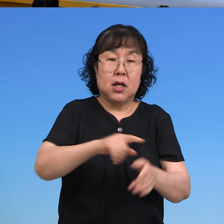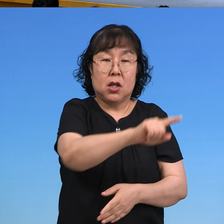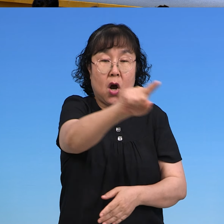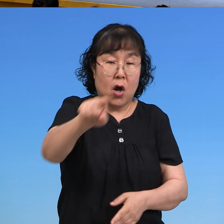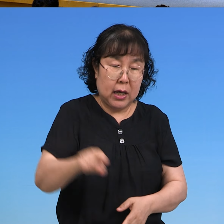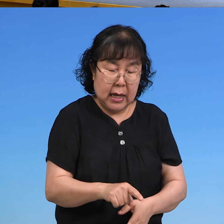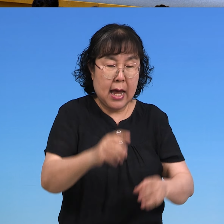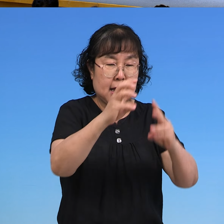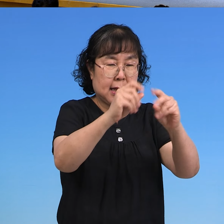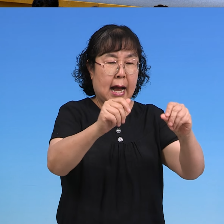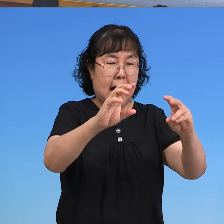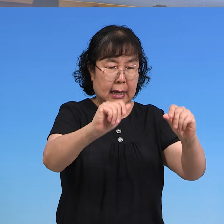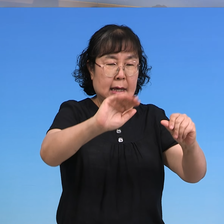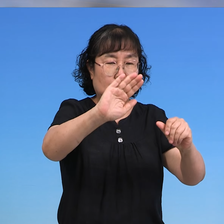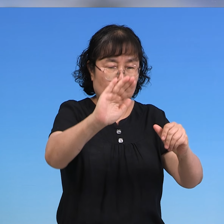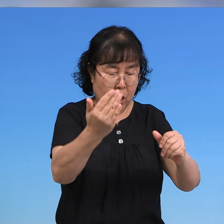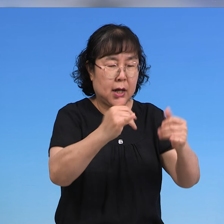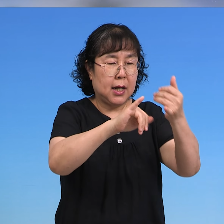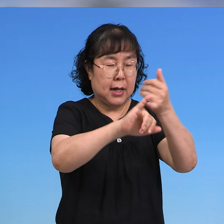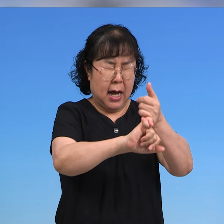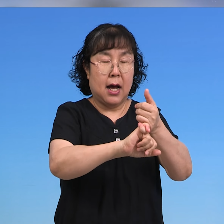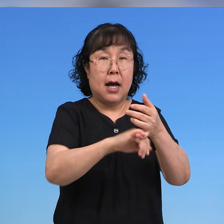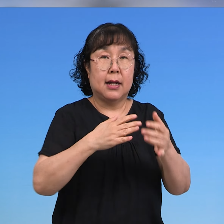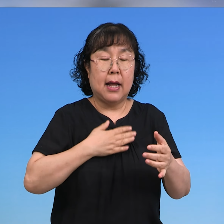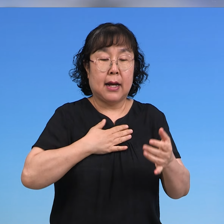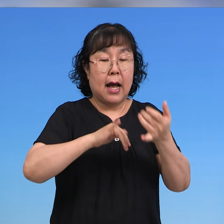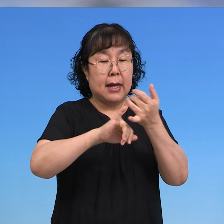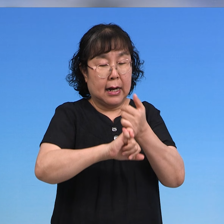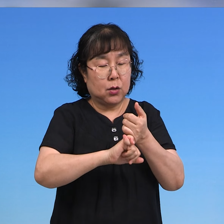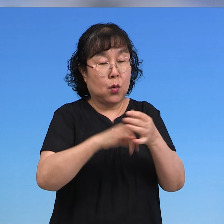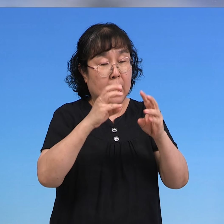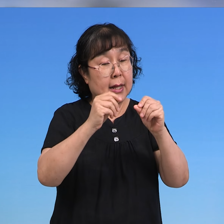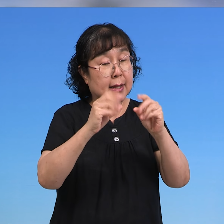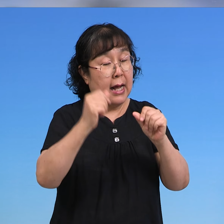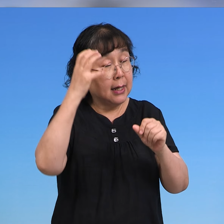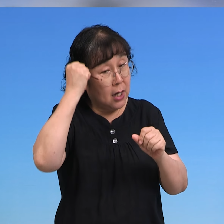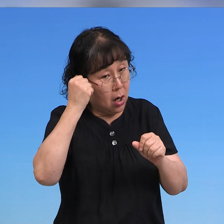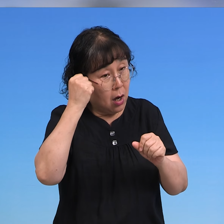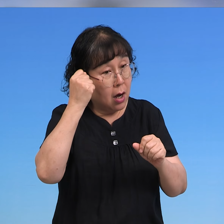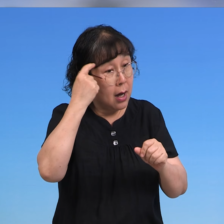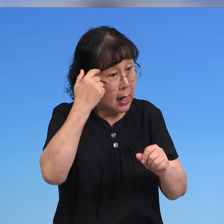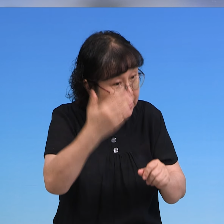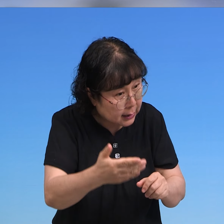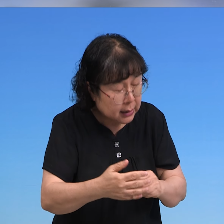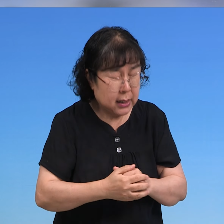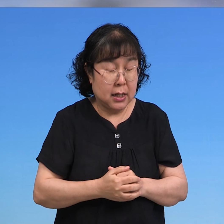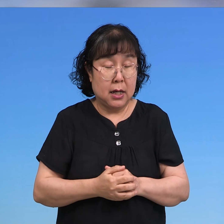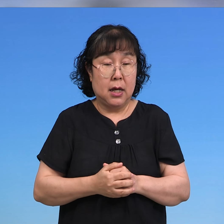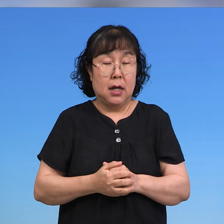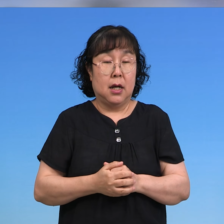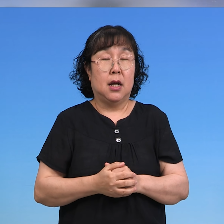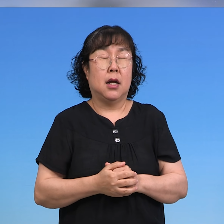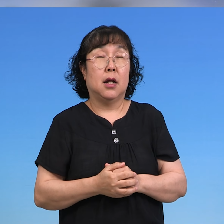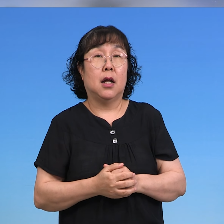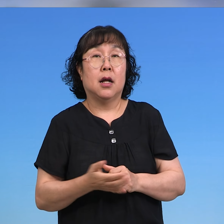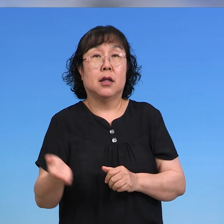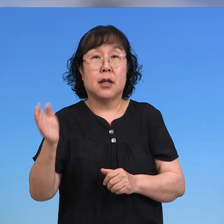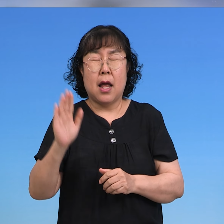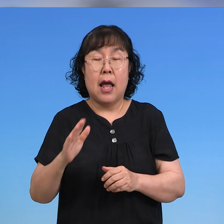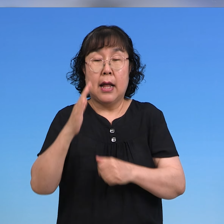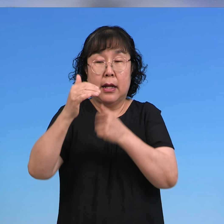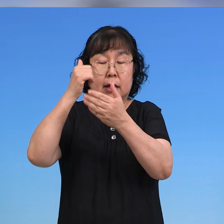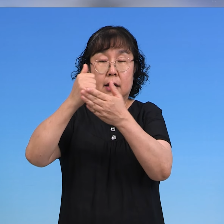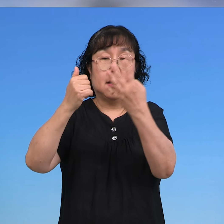2절 3절에서 내가 약속한 땅 기억하니 그 땅으로 가라 그러면 의사전달이 다 됐거든요. 그런데